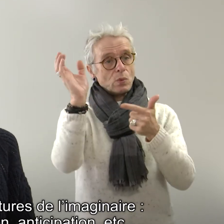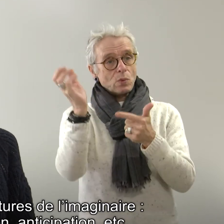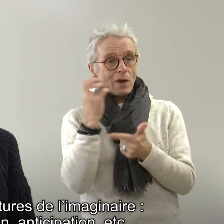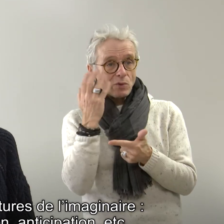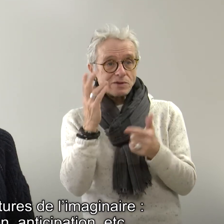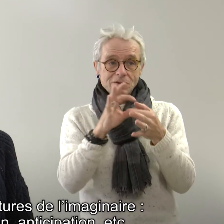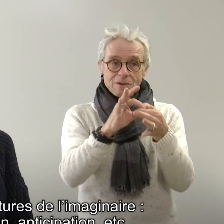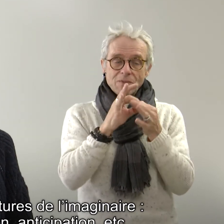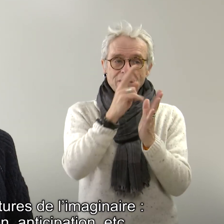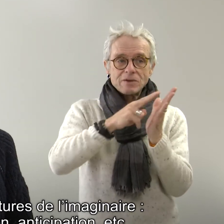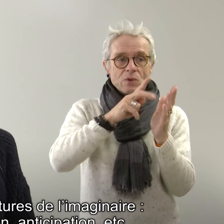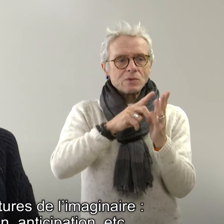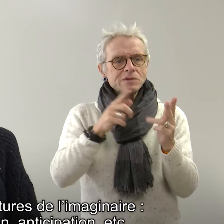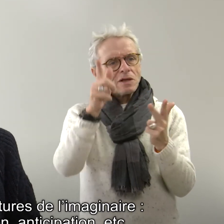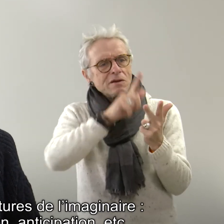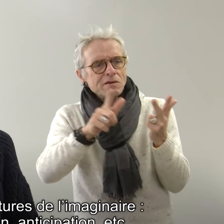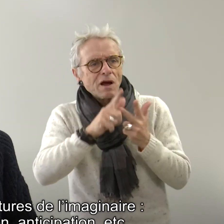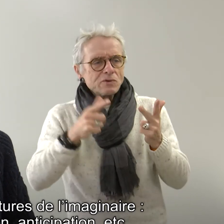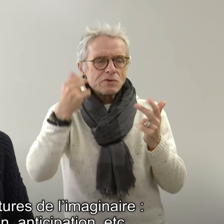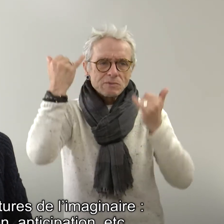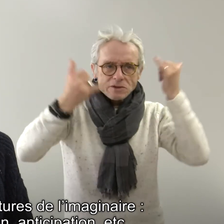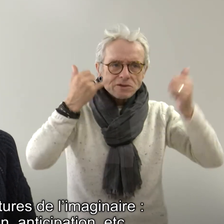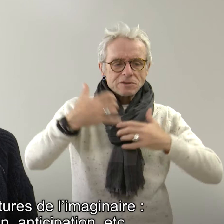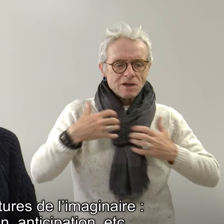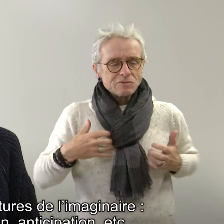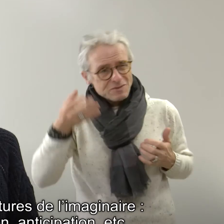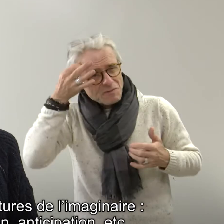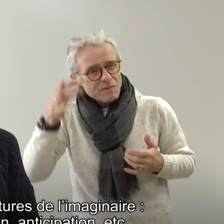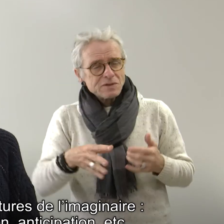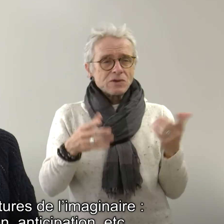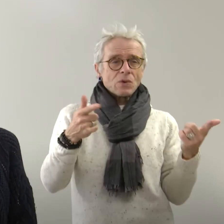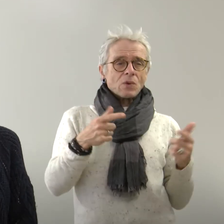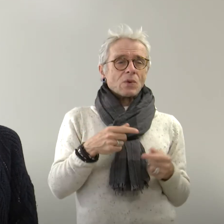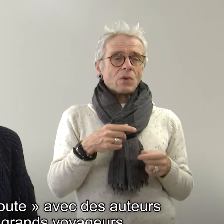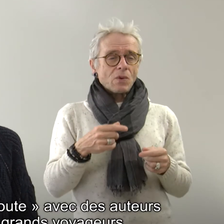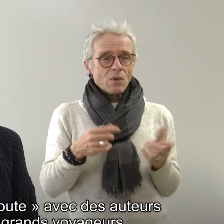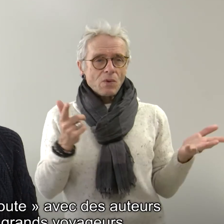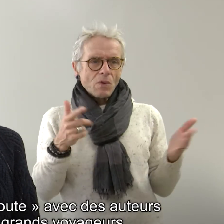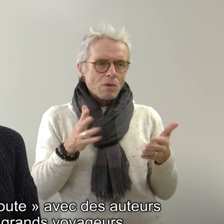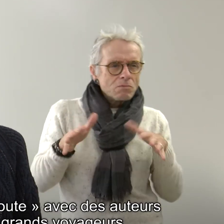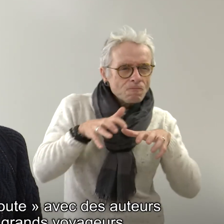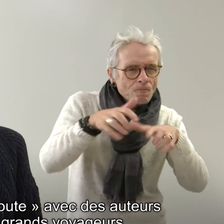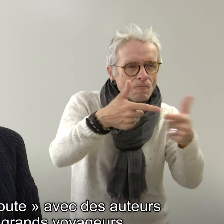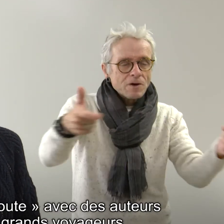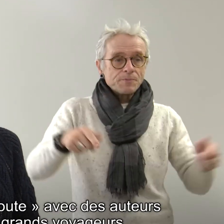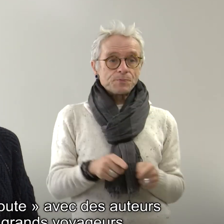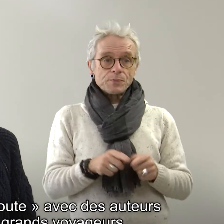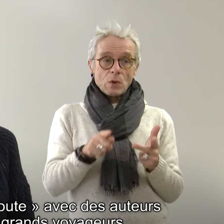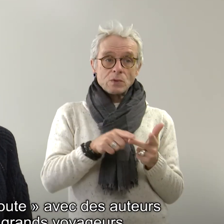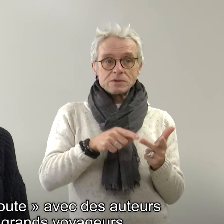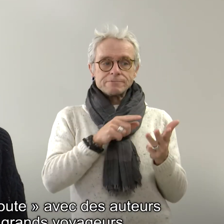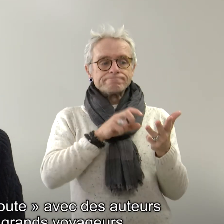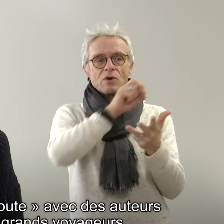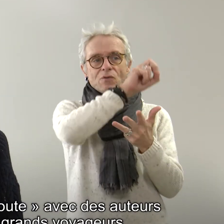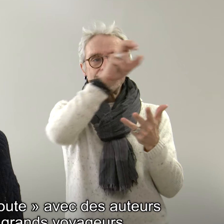parlera des littératures l'imaginaire la science-fiction l'anticipation etc et ensuite on prendra la route